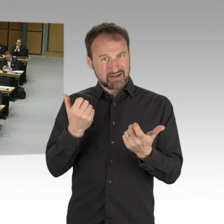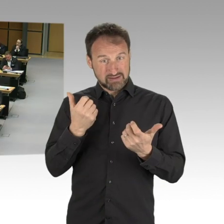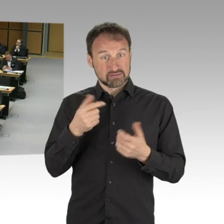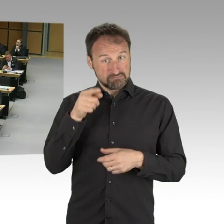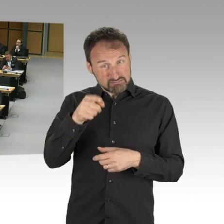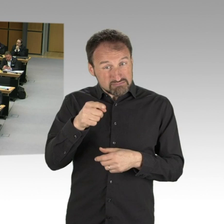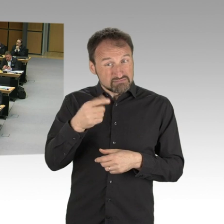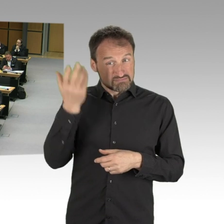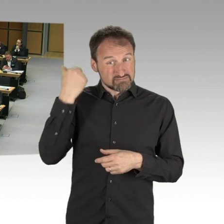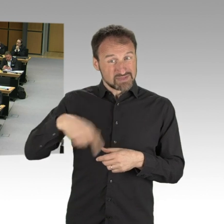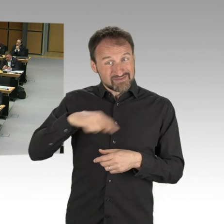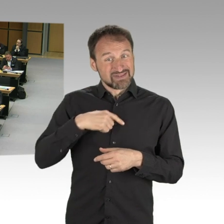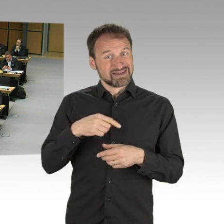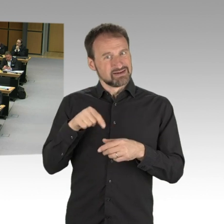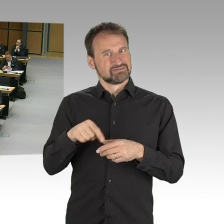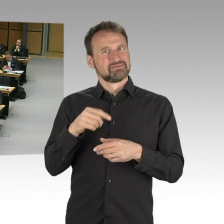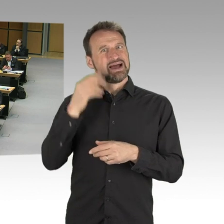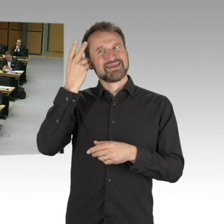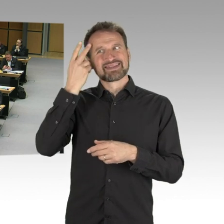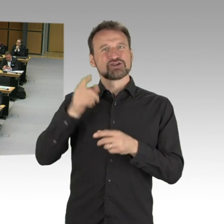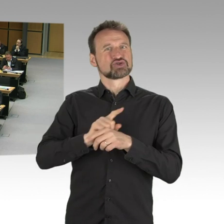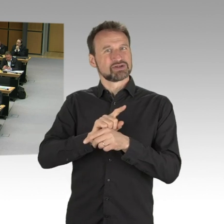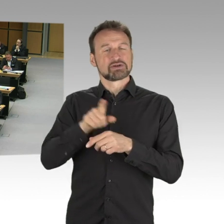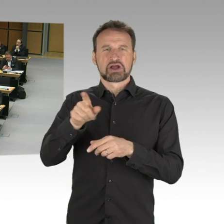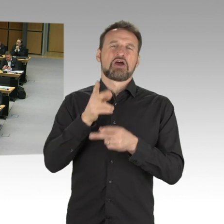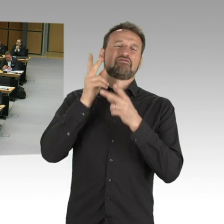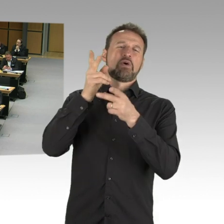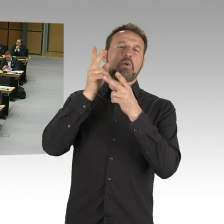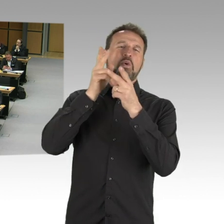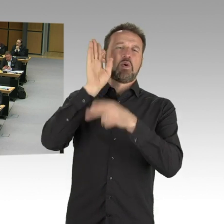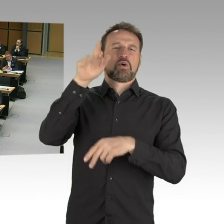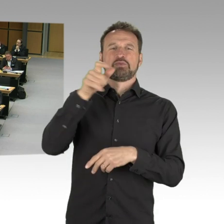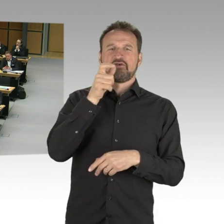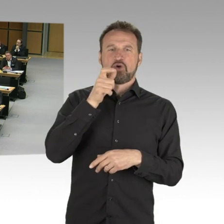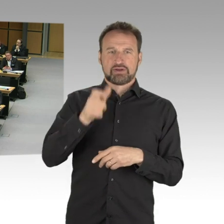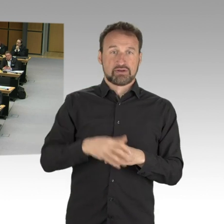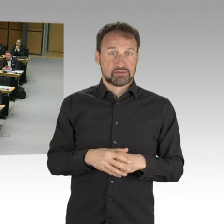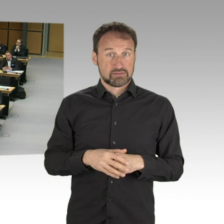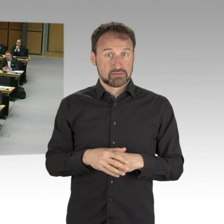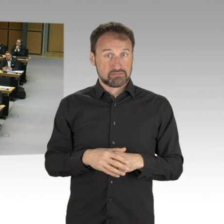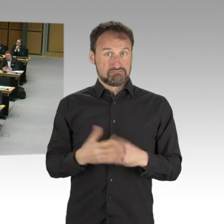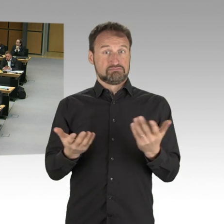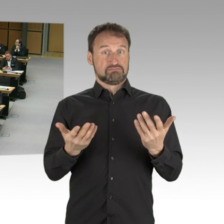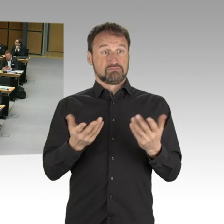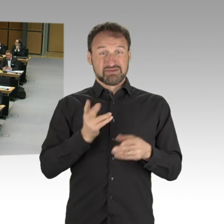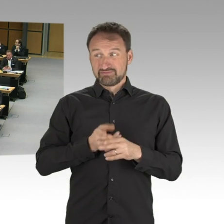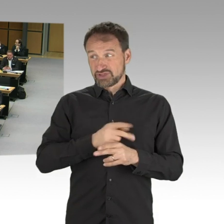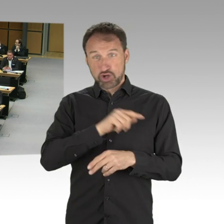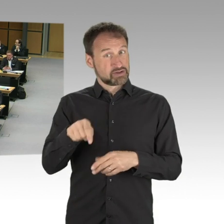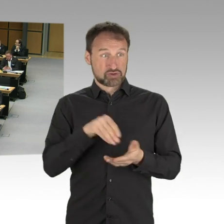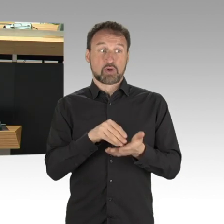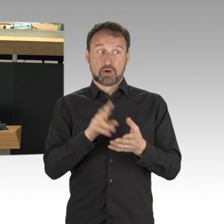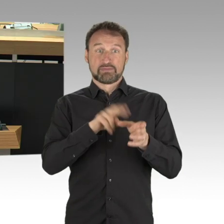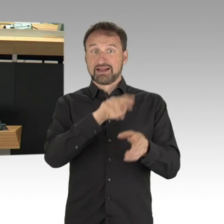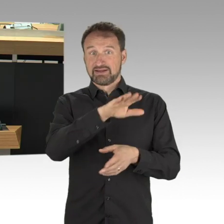10 Monate nach dem Beschluss hat der Senat nun den Auftrag des Parlaments erfüllt und ein umfassendes Konzept zur Weiterentwicklung der Präventionsarbeit gegen Antisemitismus